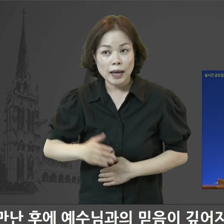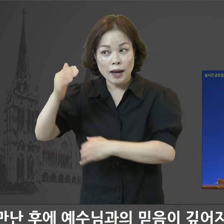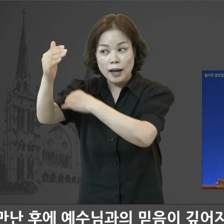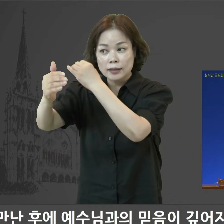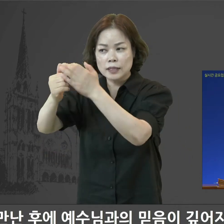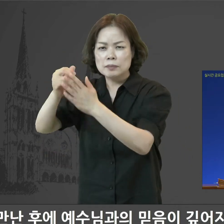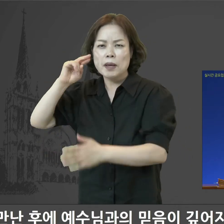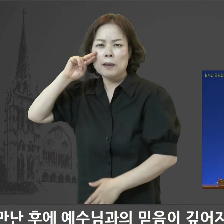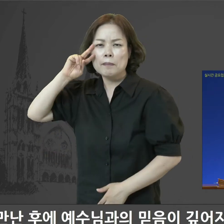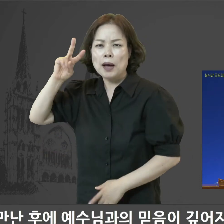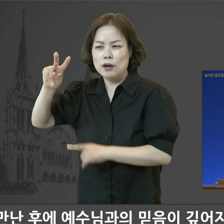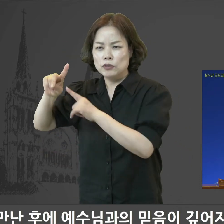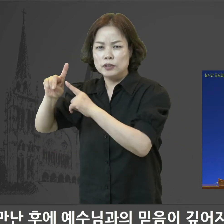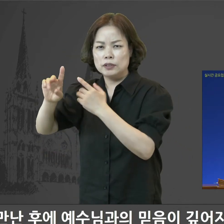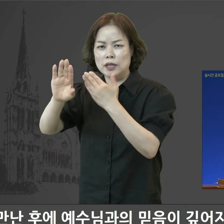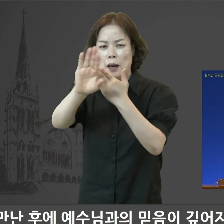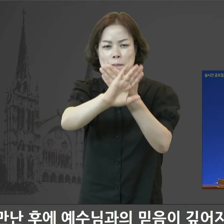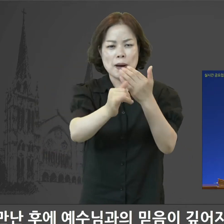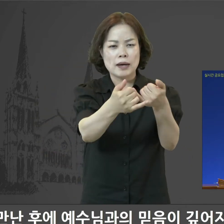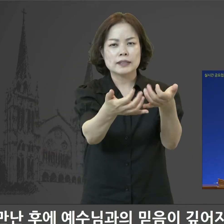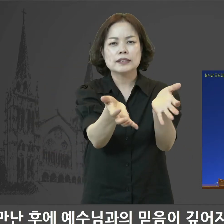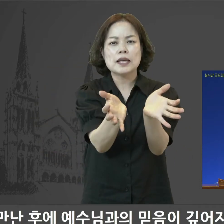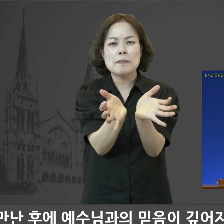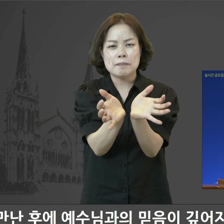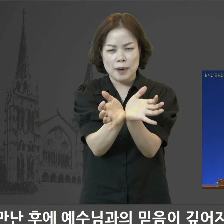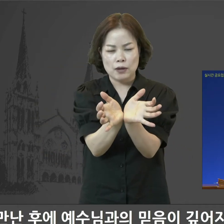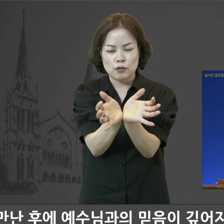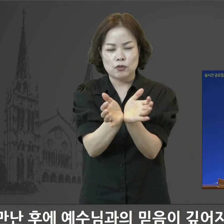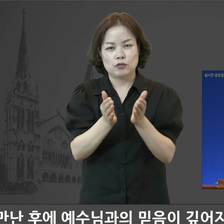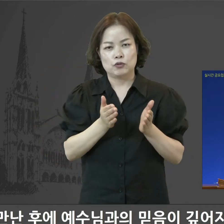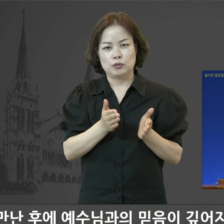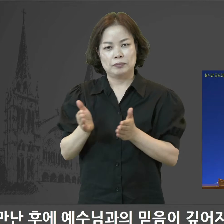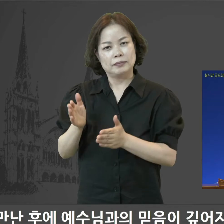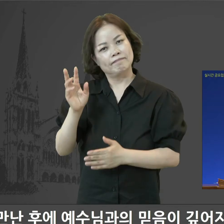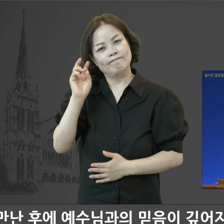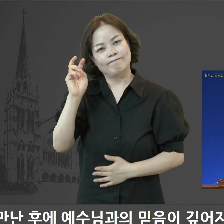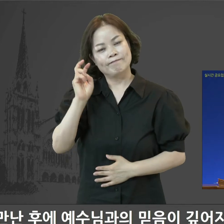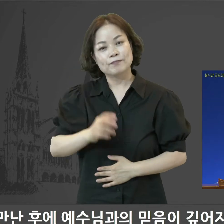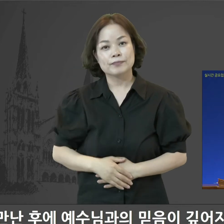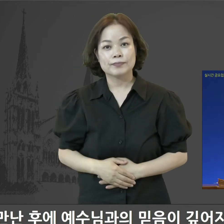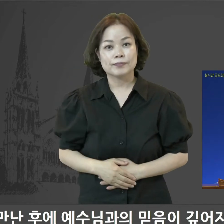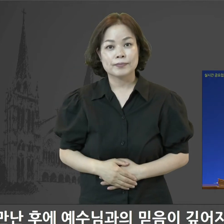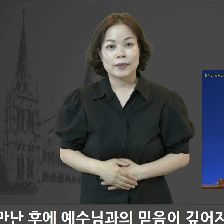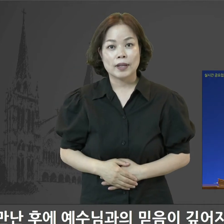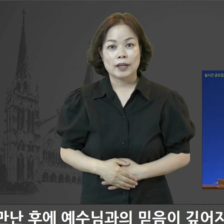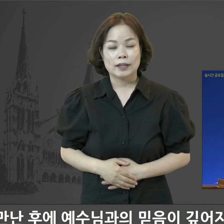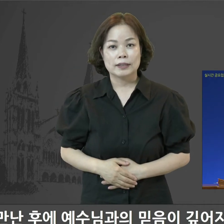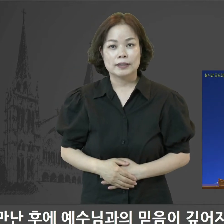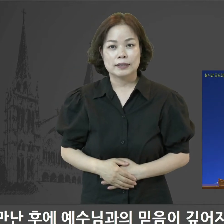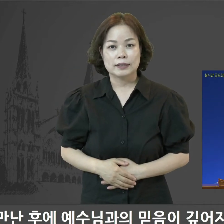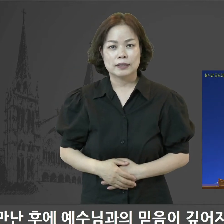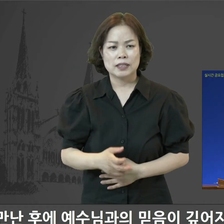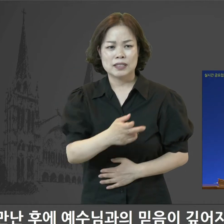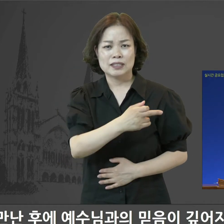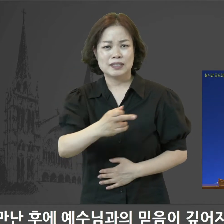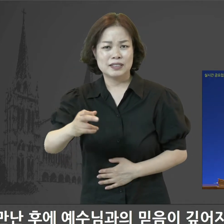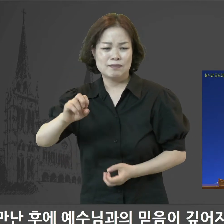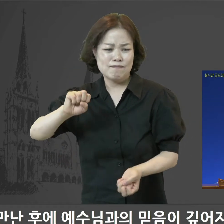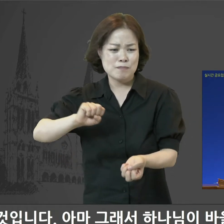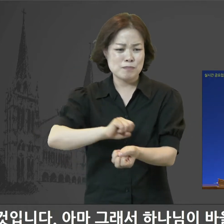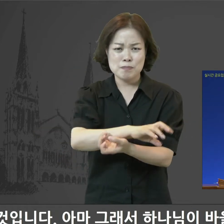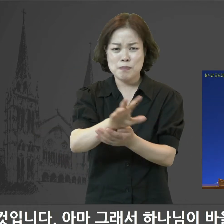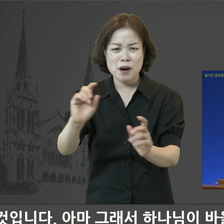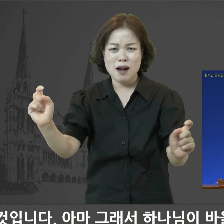하나님이 바울을 바리새파로 준비시켰는지도 모르겠습니다. 이 큰 분쟁이